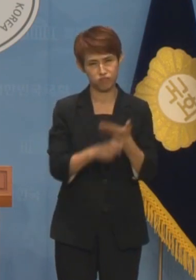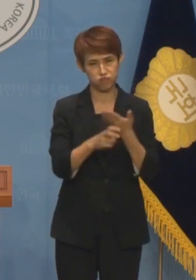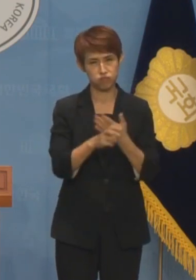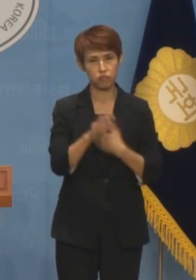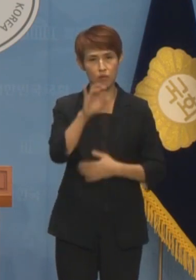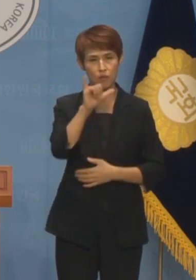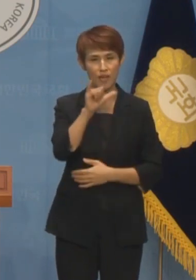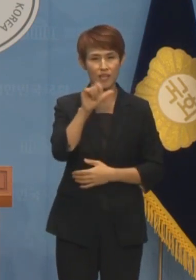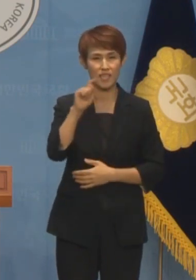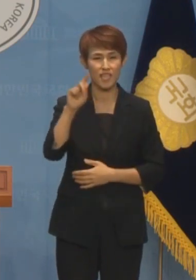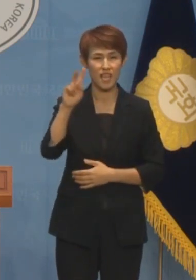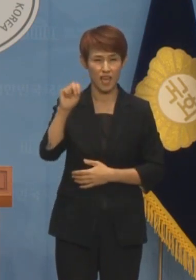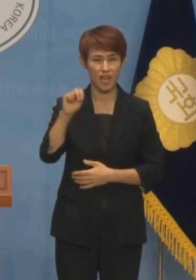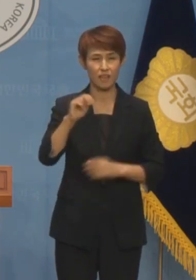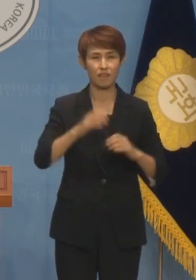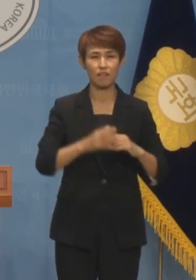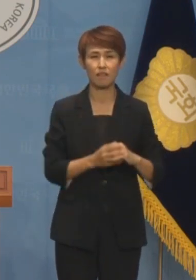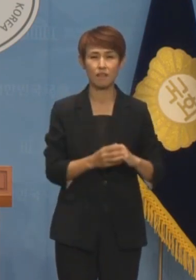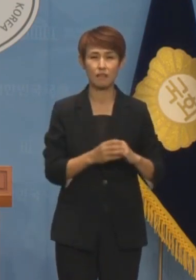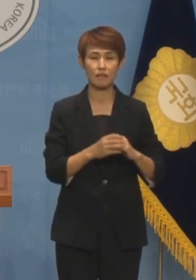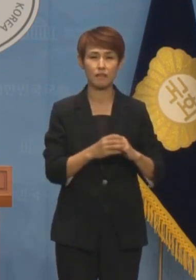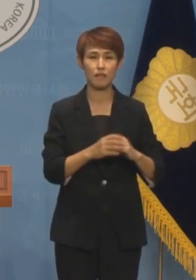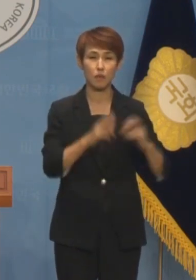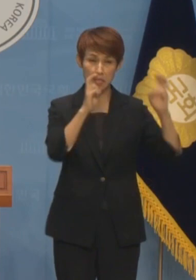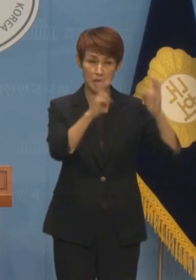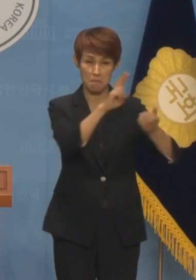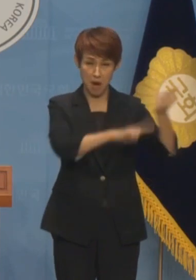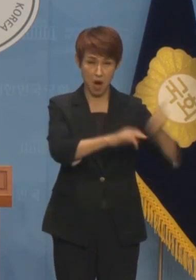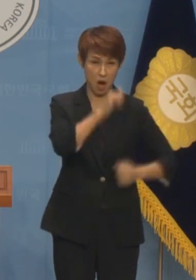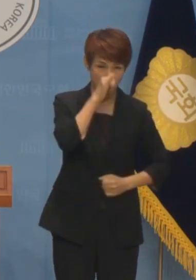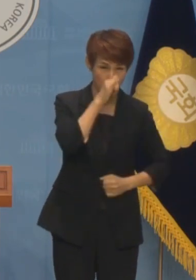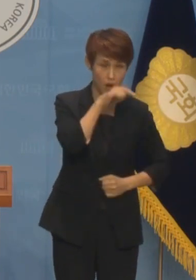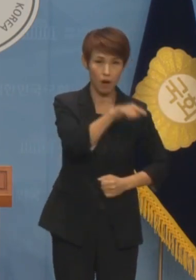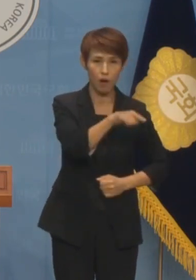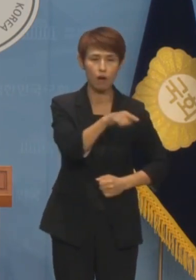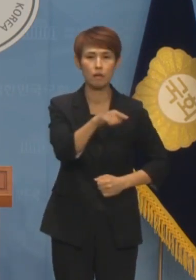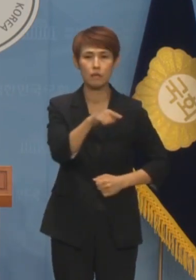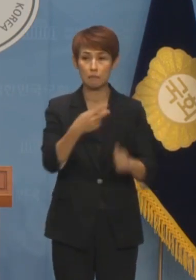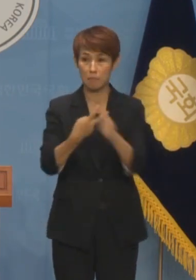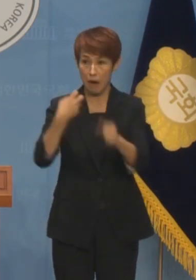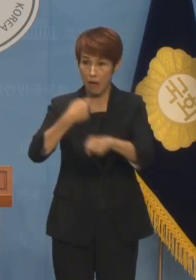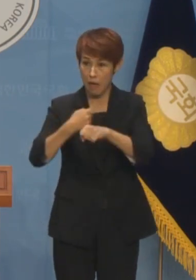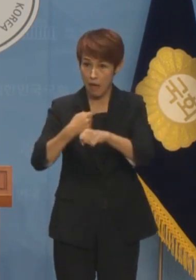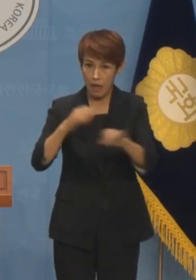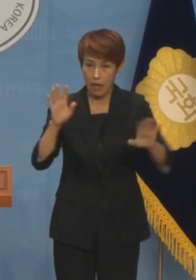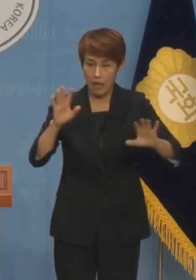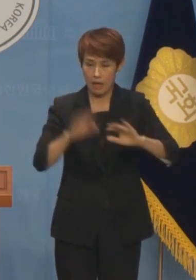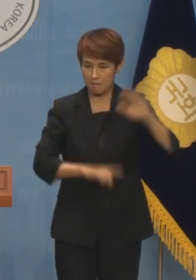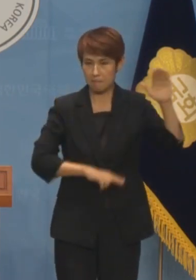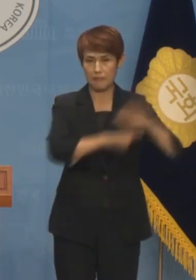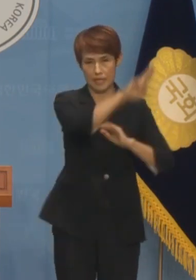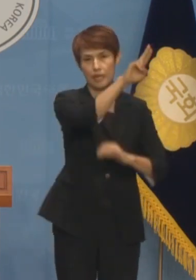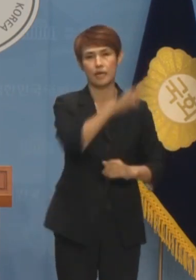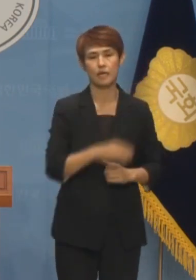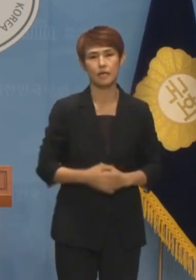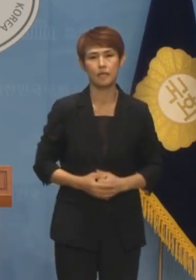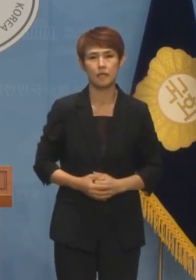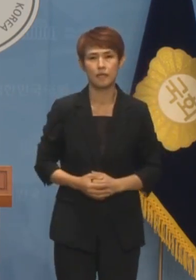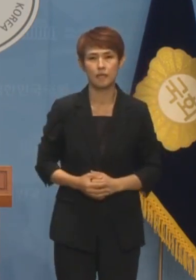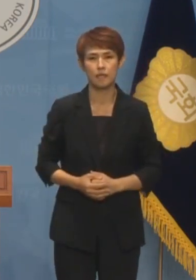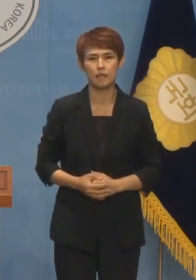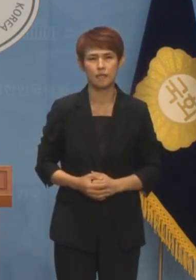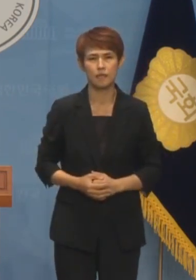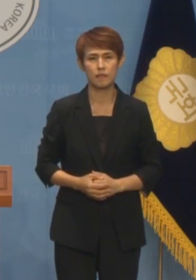민영화와 공영방송이사 선임 계획을 밀어붙이더니 탄핵안이 발의되자 줄행랑 친 겁니다.